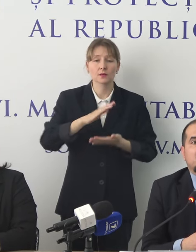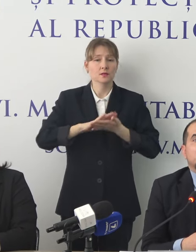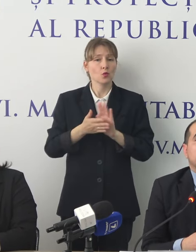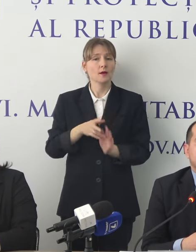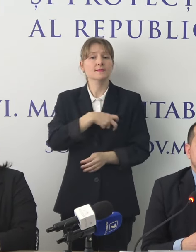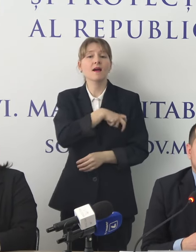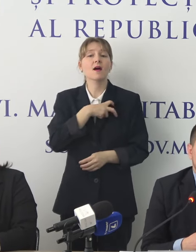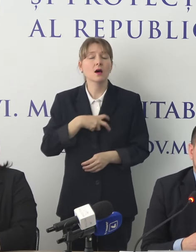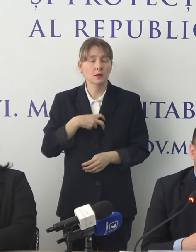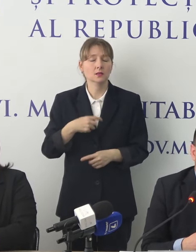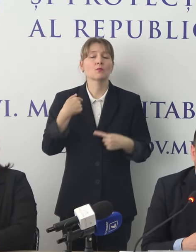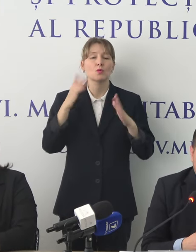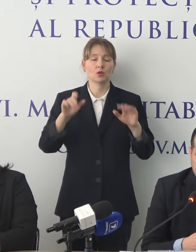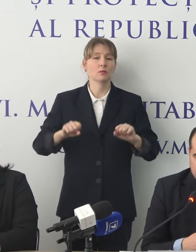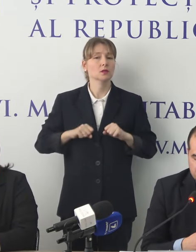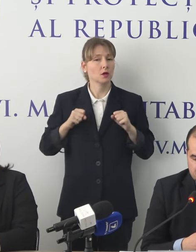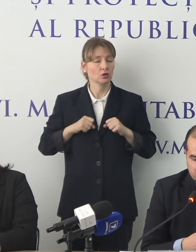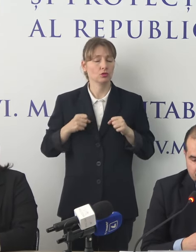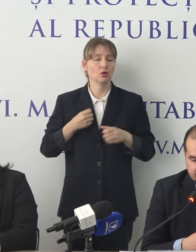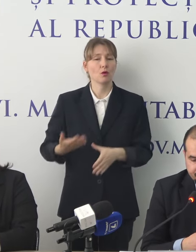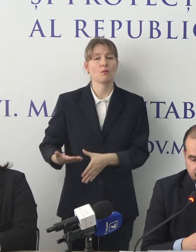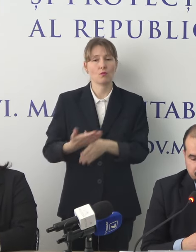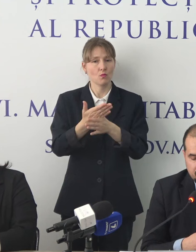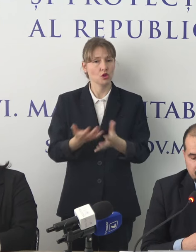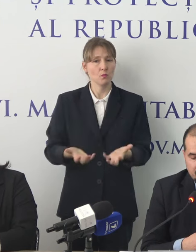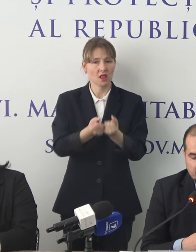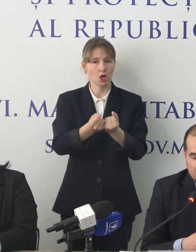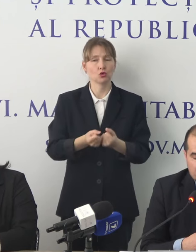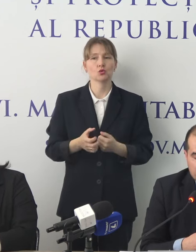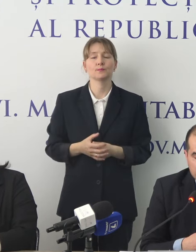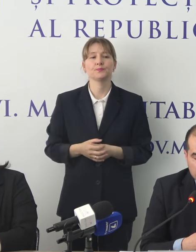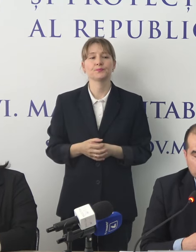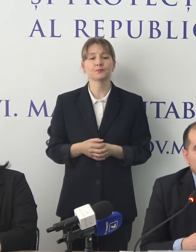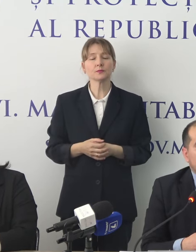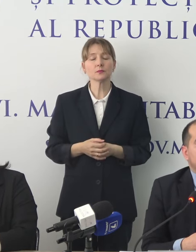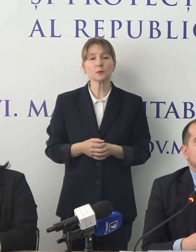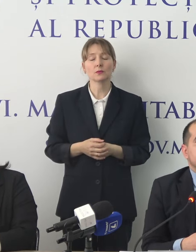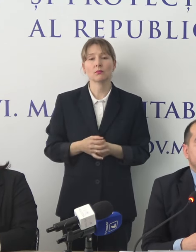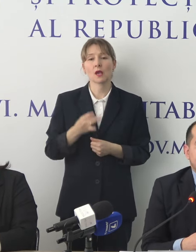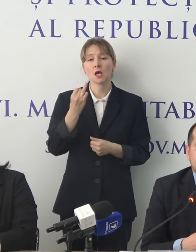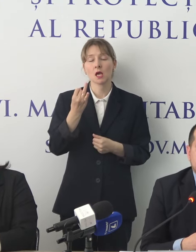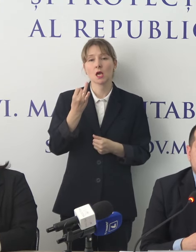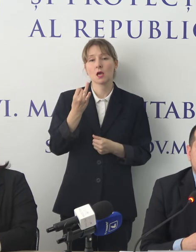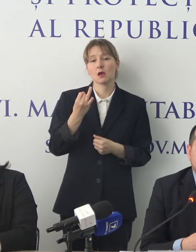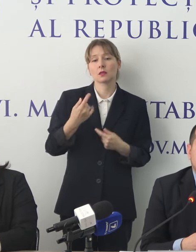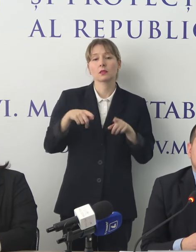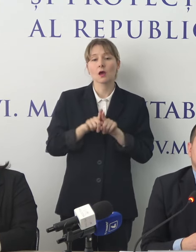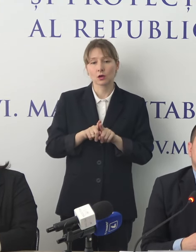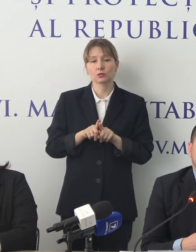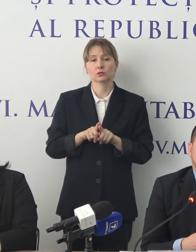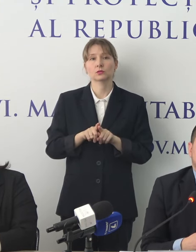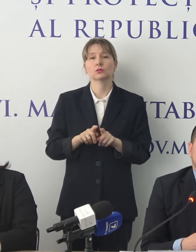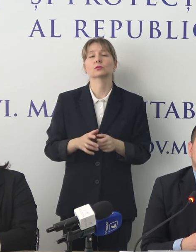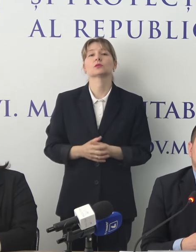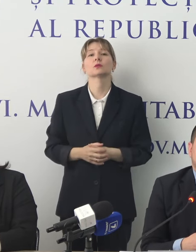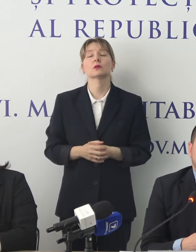risc, noi încercăm să venim cu acel suport. Și ultimul lucru pe care vreau să-l spun este că